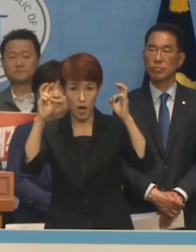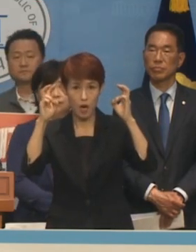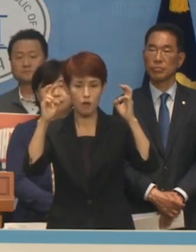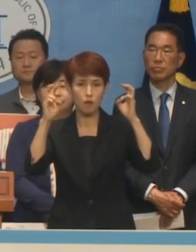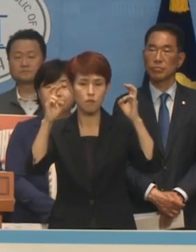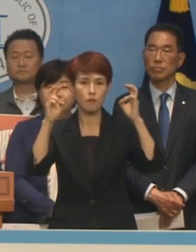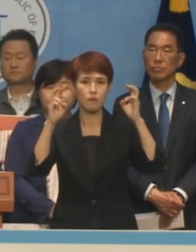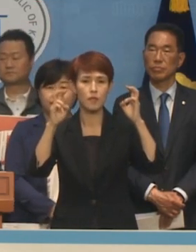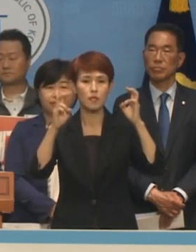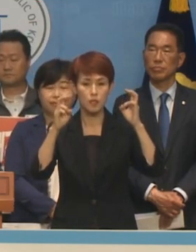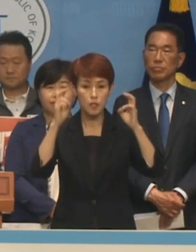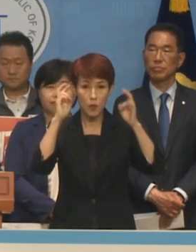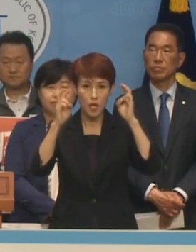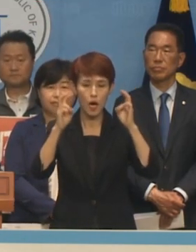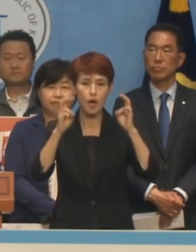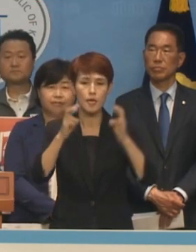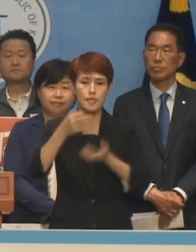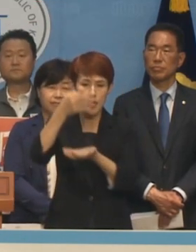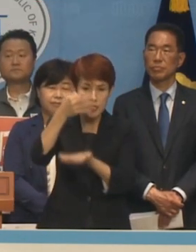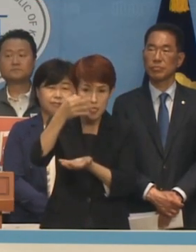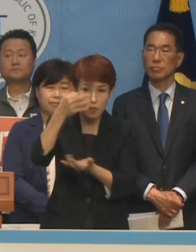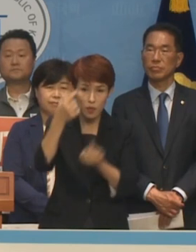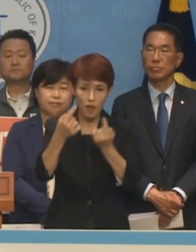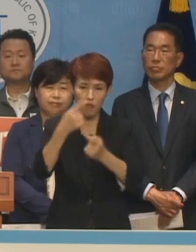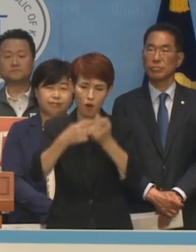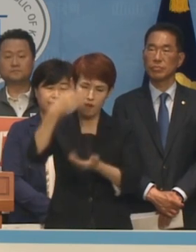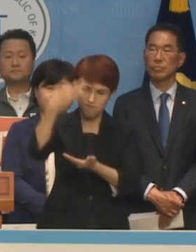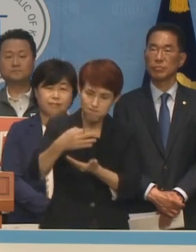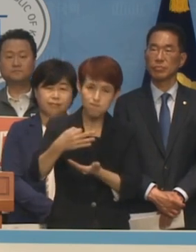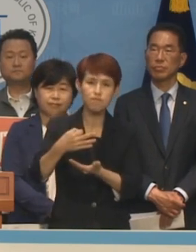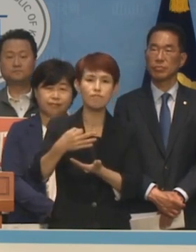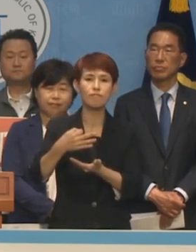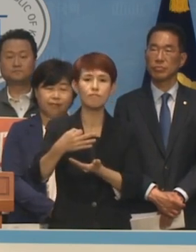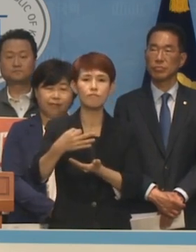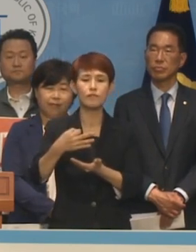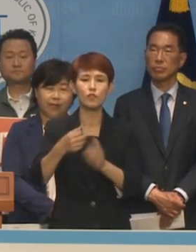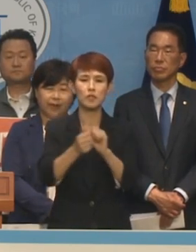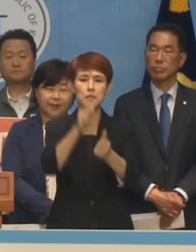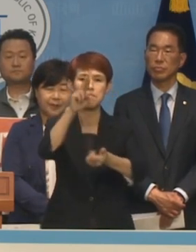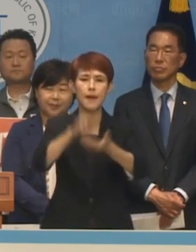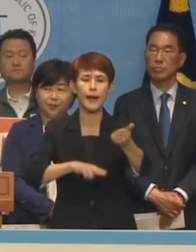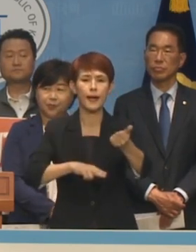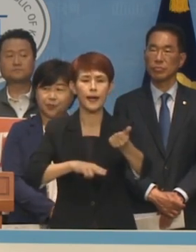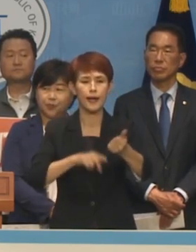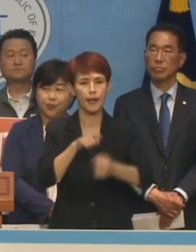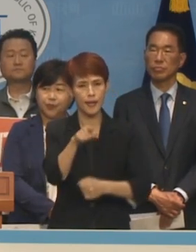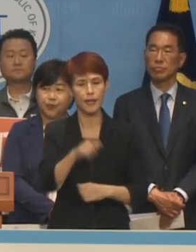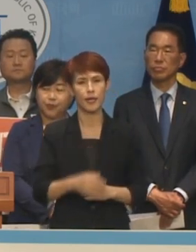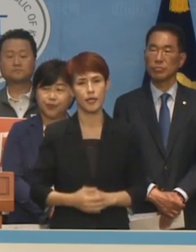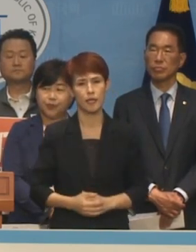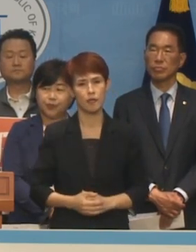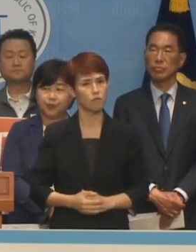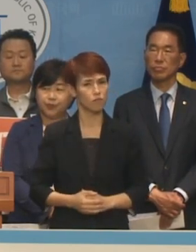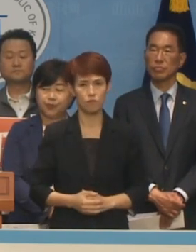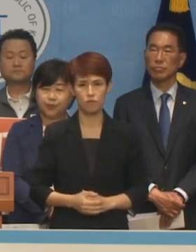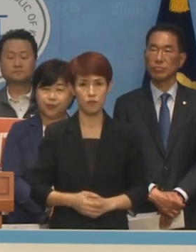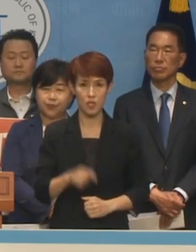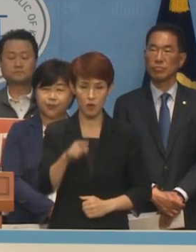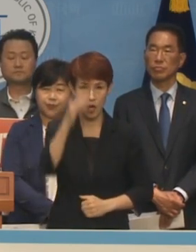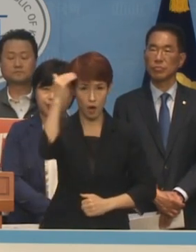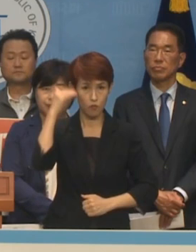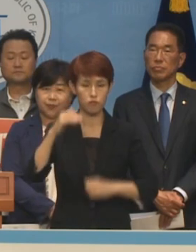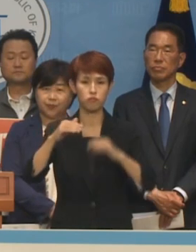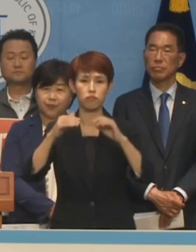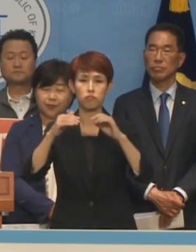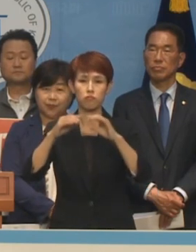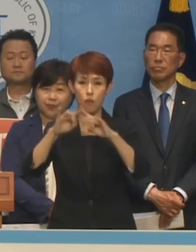캐시카우인 자회사를 순자산 가치보다 더 낮은 가격에 매각하려고 하고 있다. 이는 결코 한전의